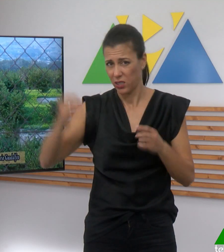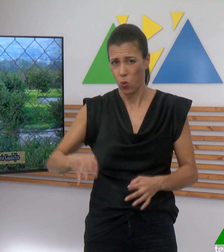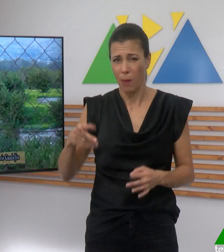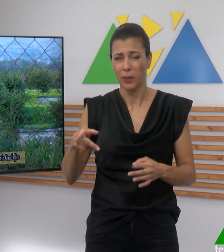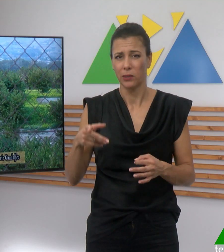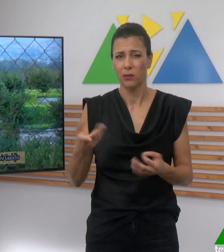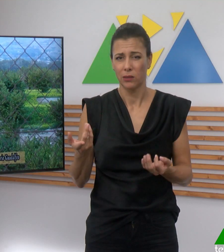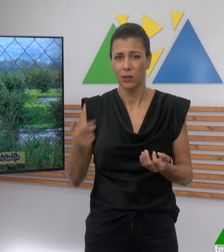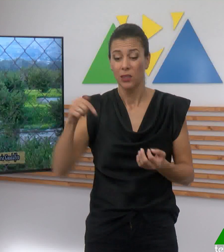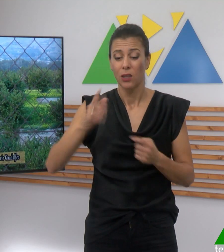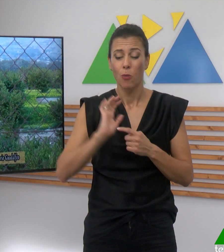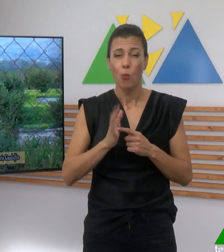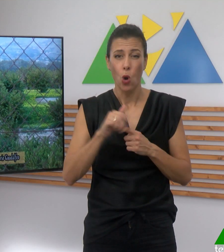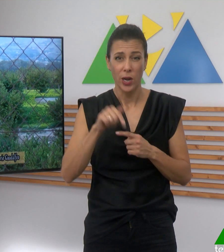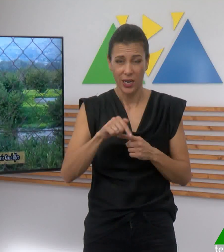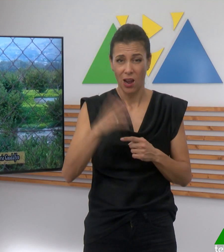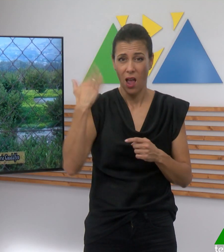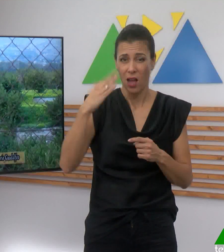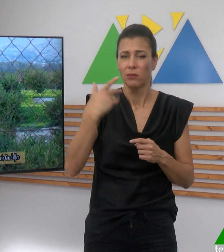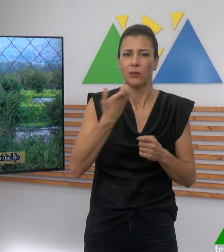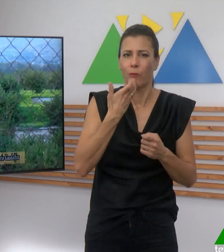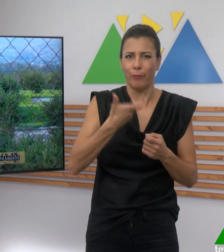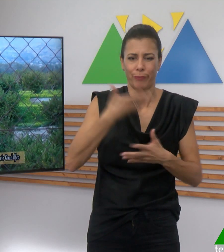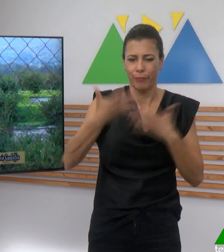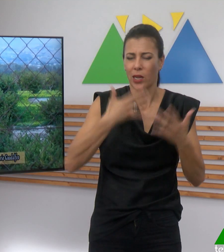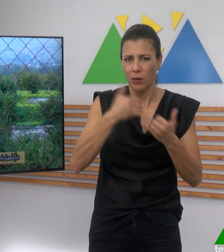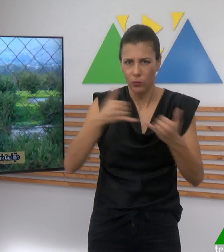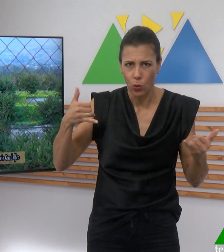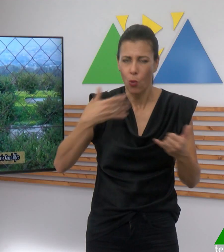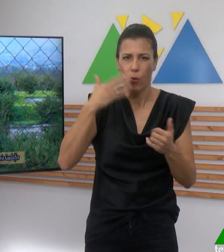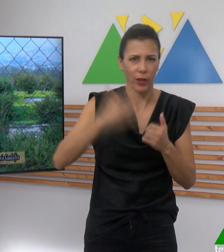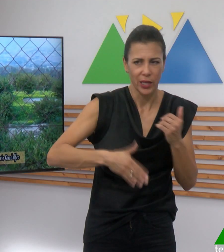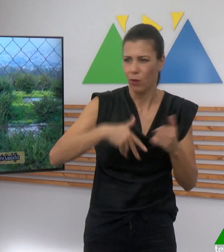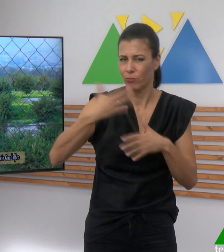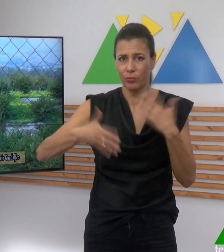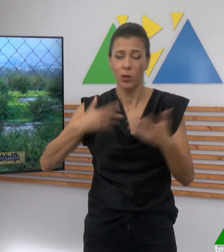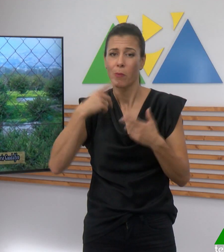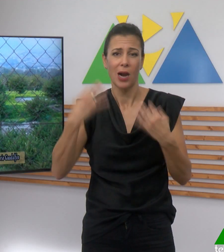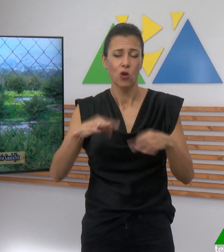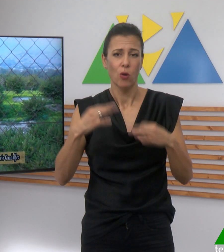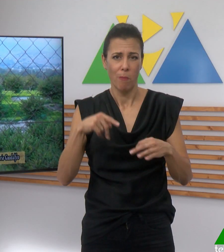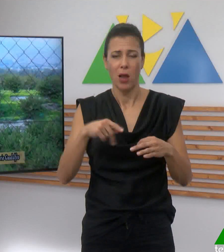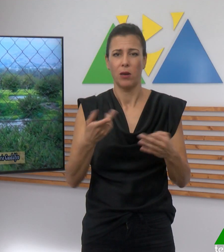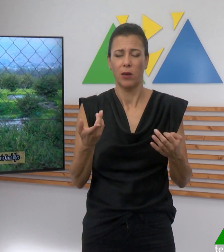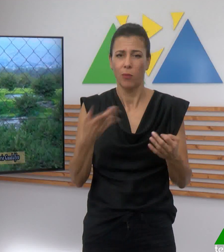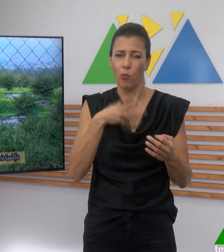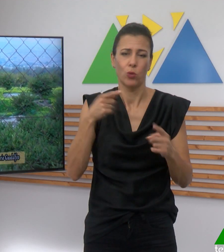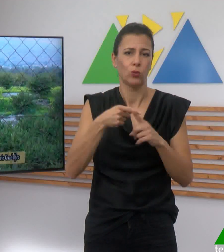este molino de liña que posiblemente originariamente se dedicaría lo más normal que se dedicara o al a la molienda